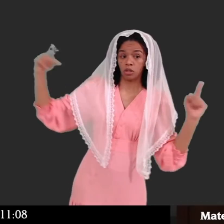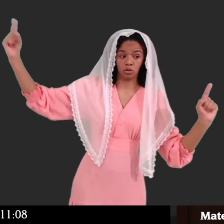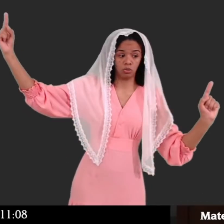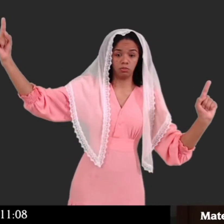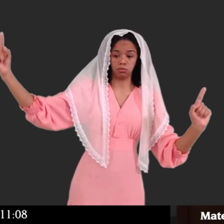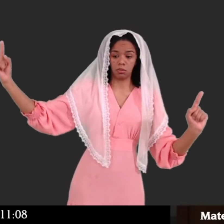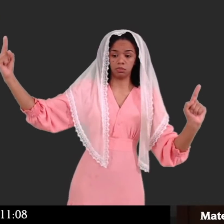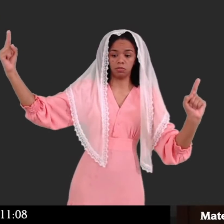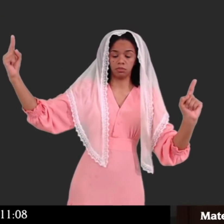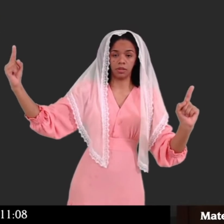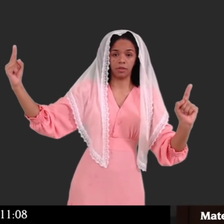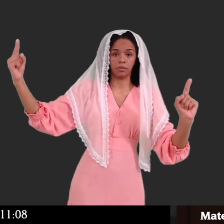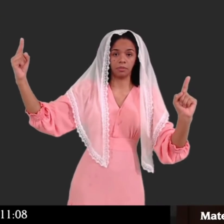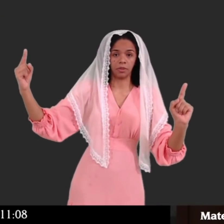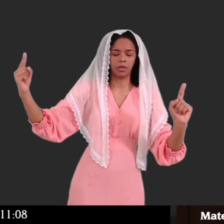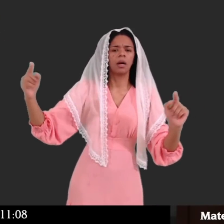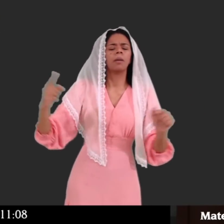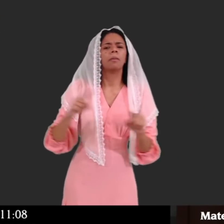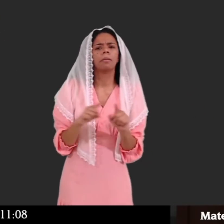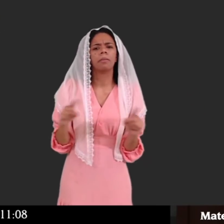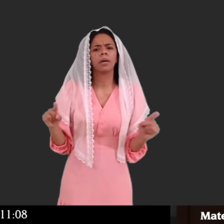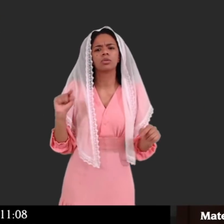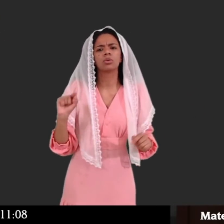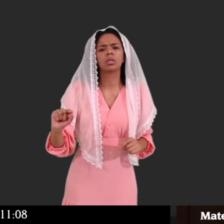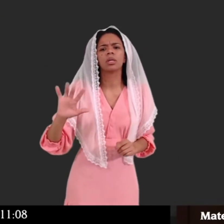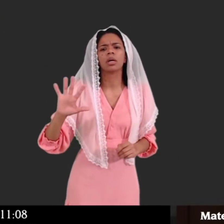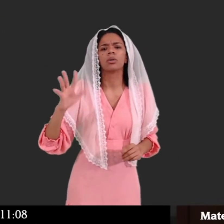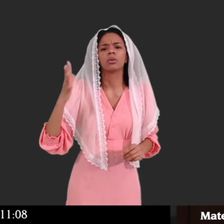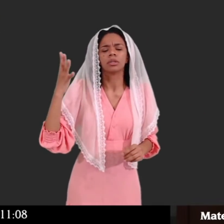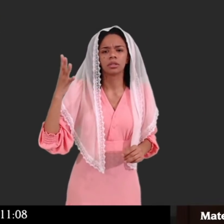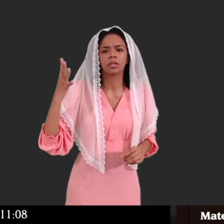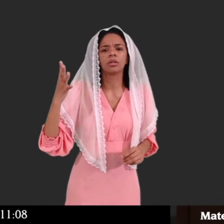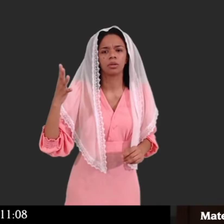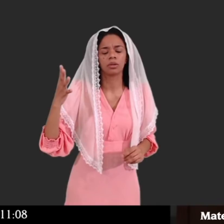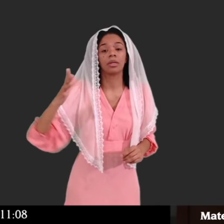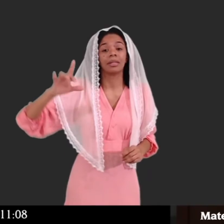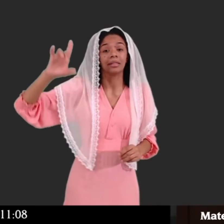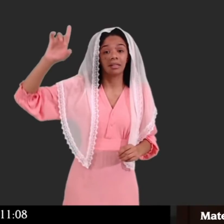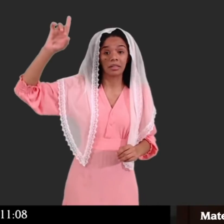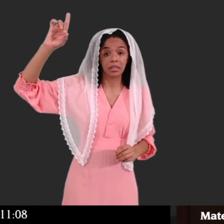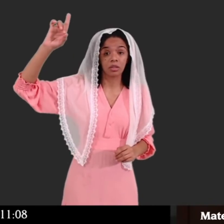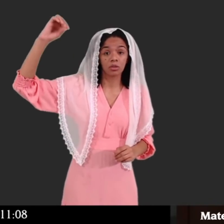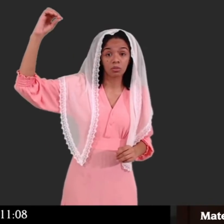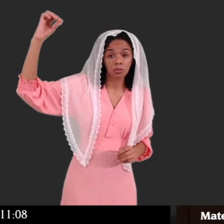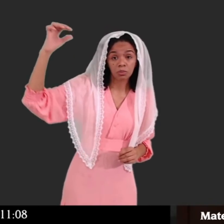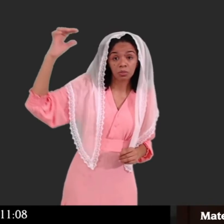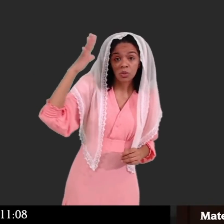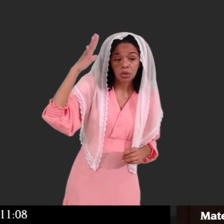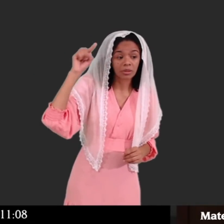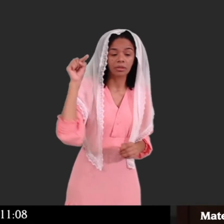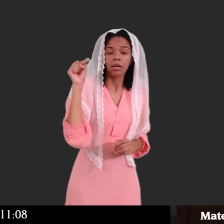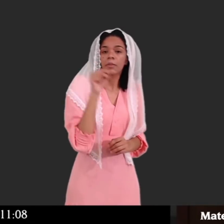não queria que ele encontrasse, é que Deus queria que ele revelasse para si mesmo e para toda a corte